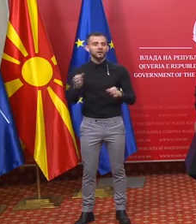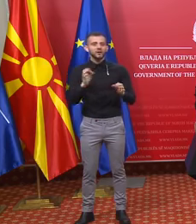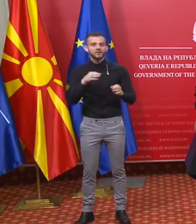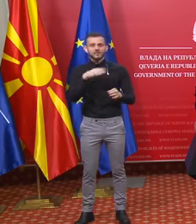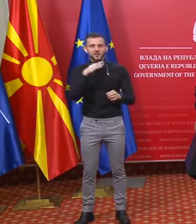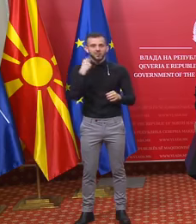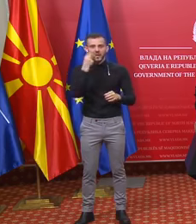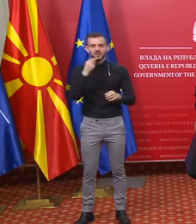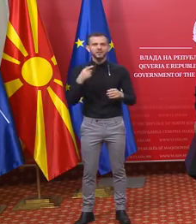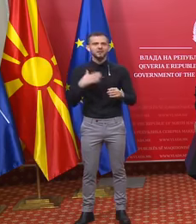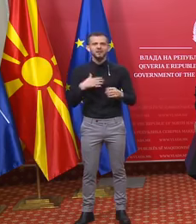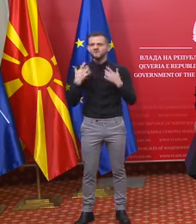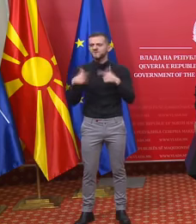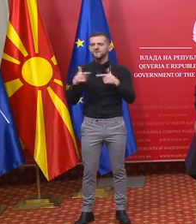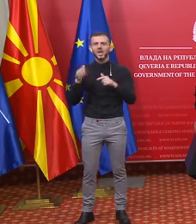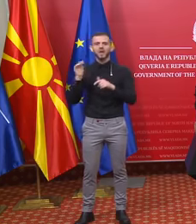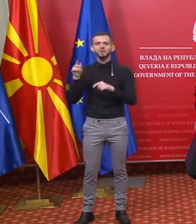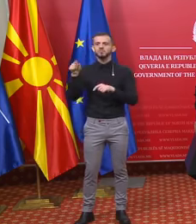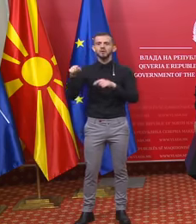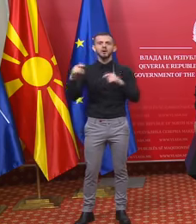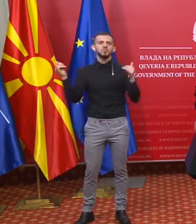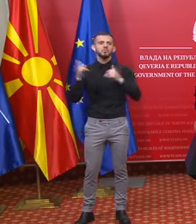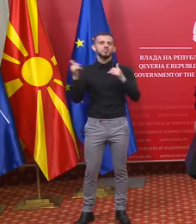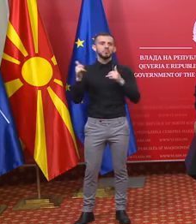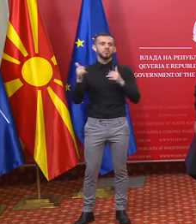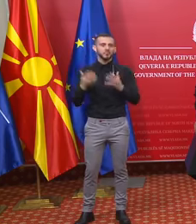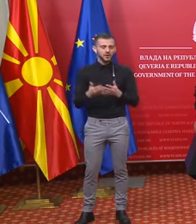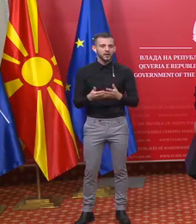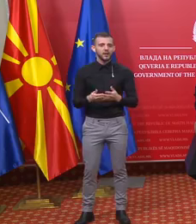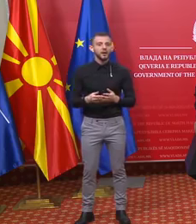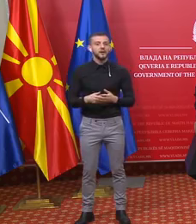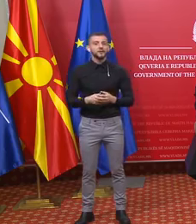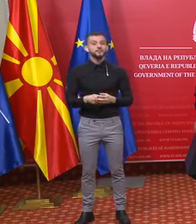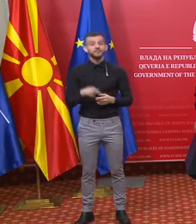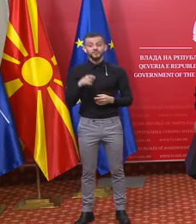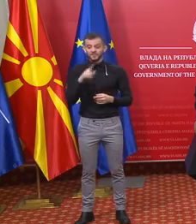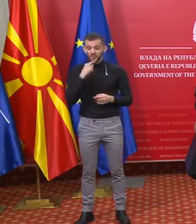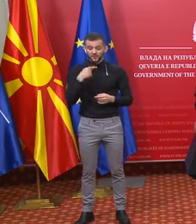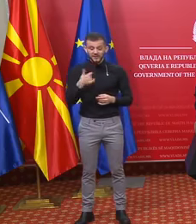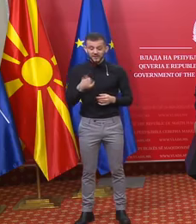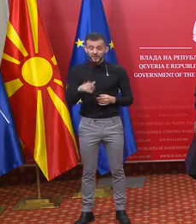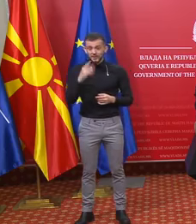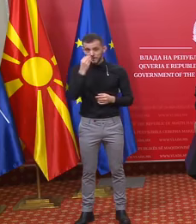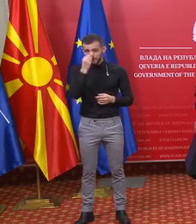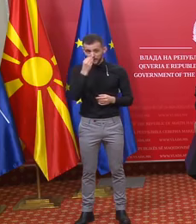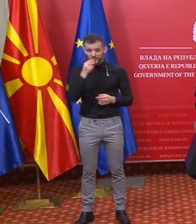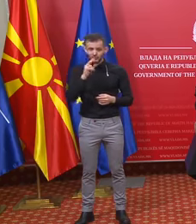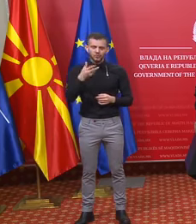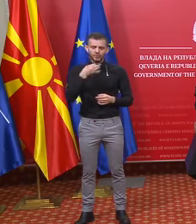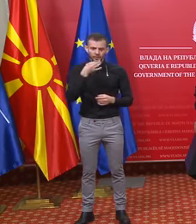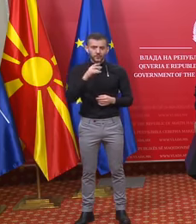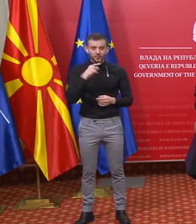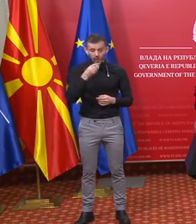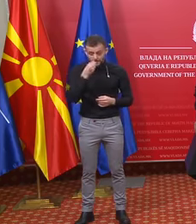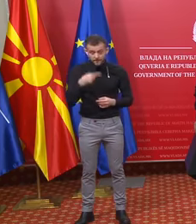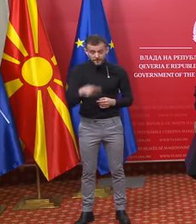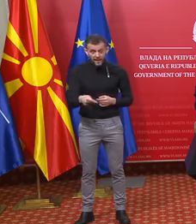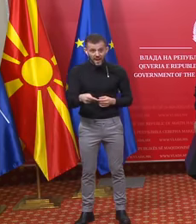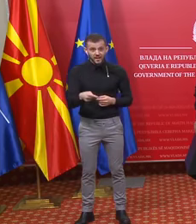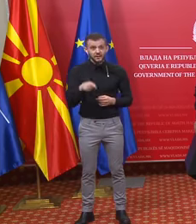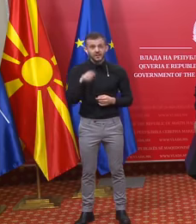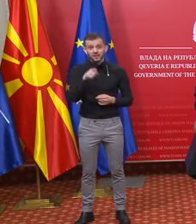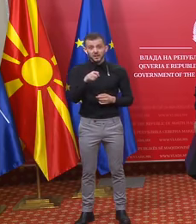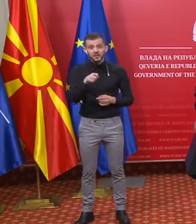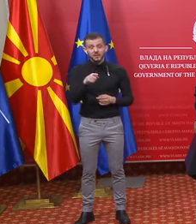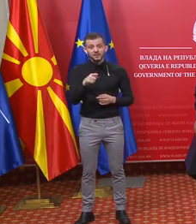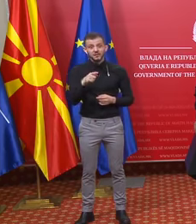викендици. И олабавувањето на мерките кои што ги најавувате во средината на мај, исто така е многу